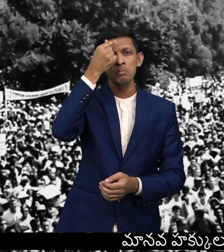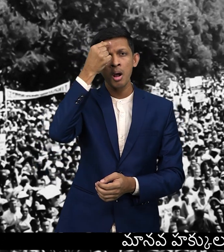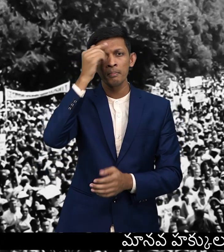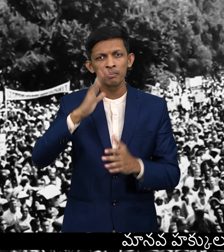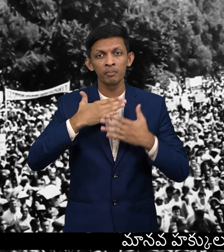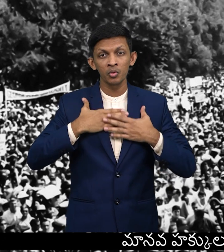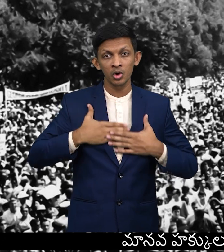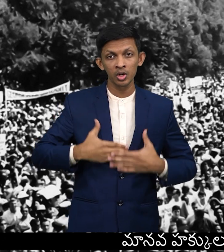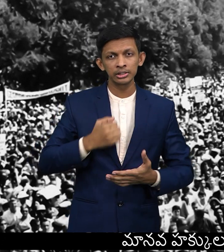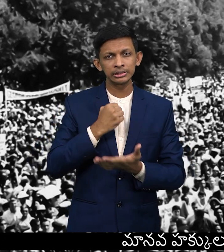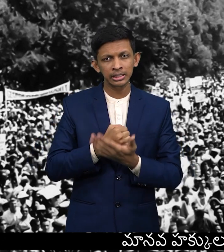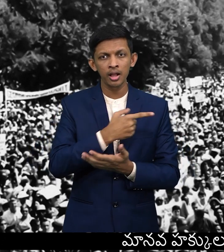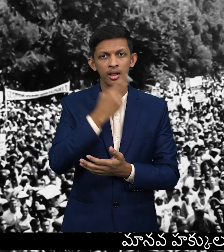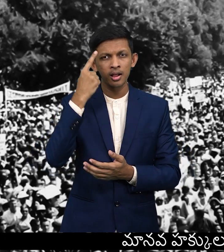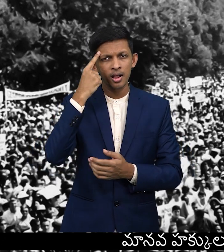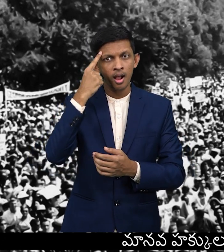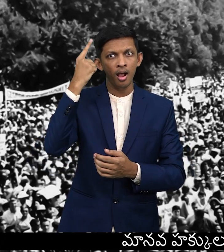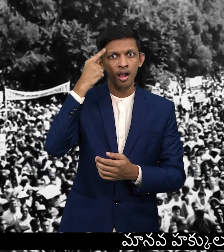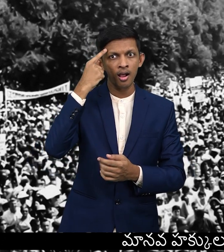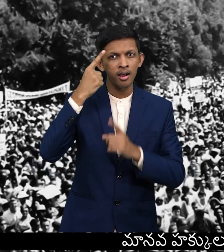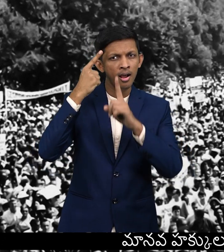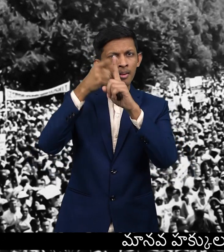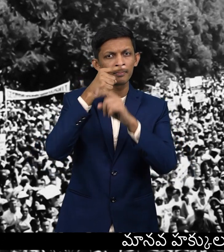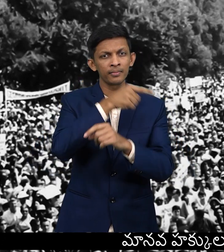ఆదర్శాల సమతుల్యతను లేవనెత్తారు.